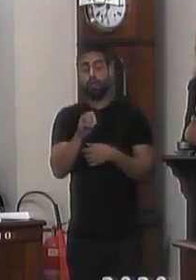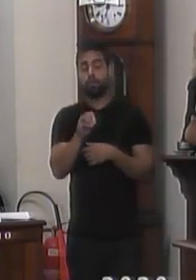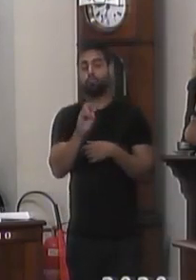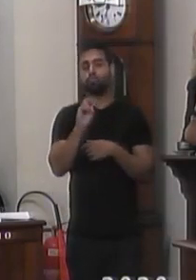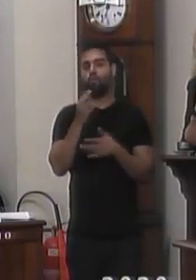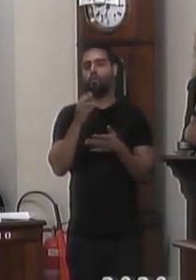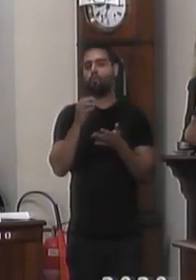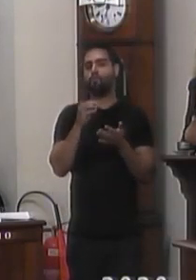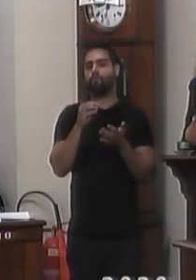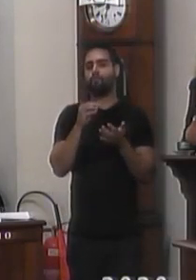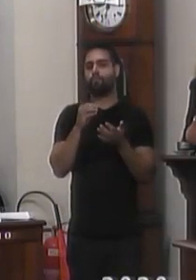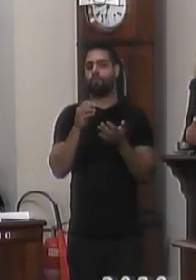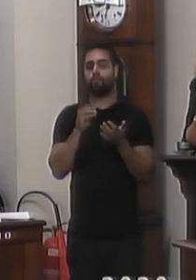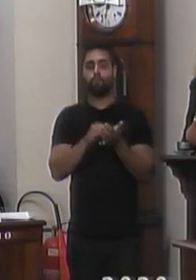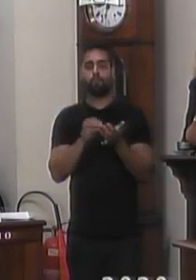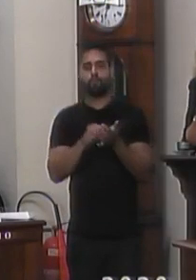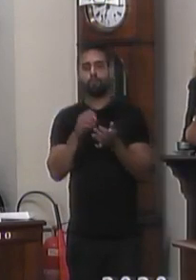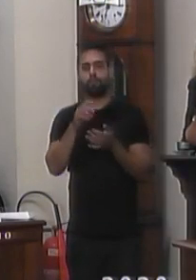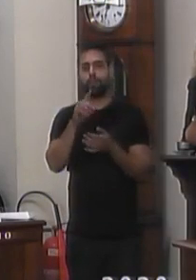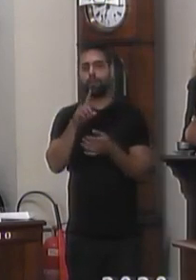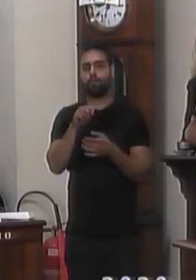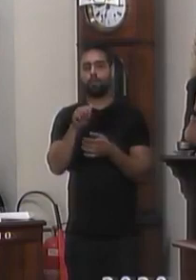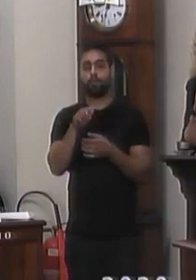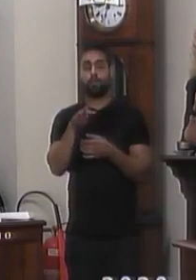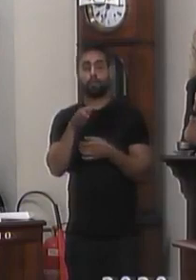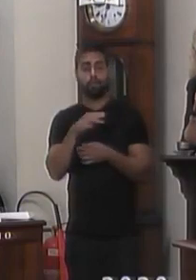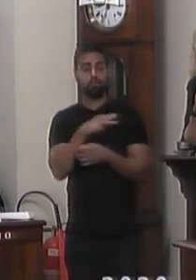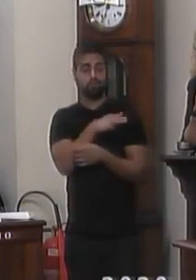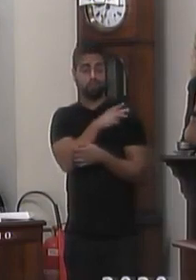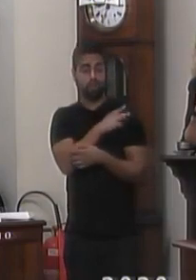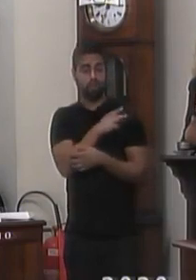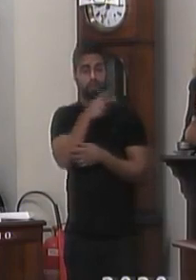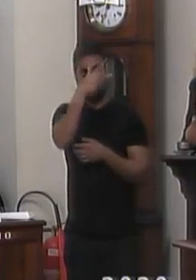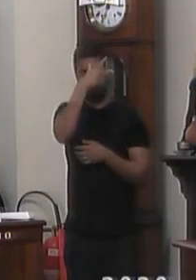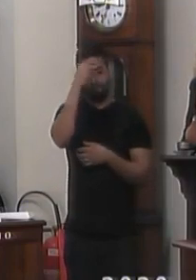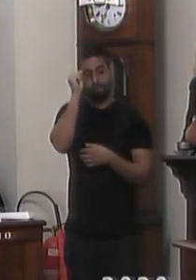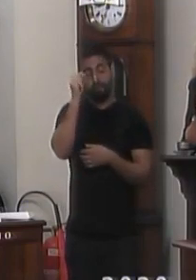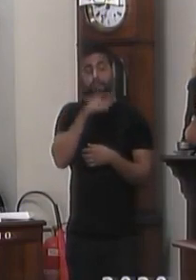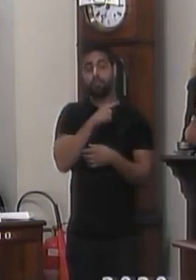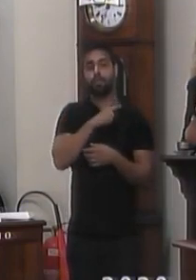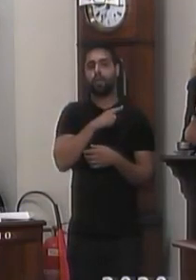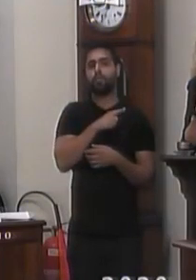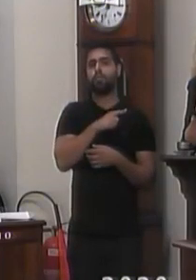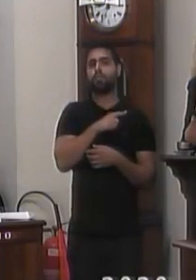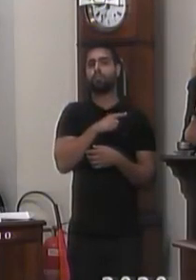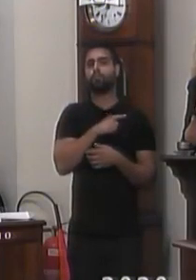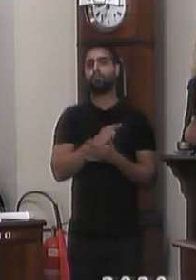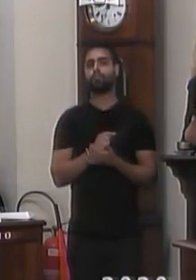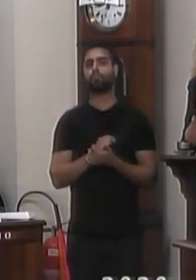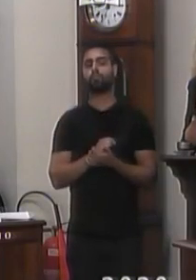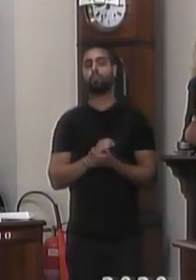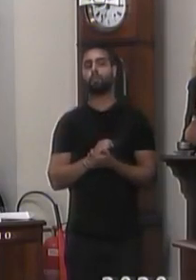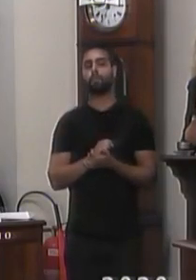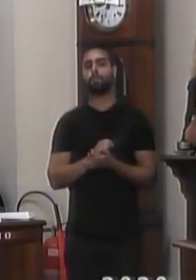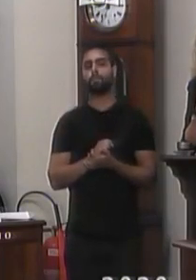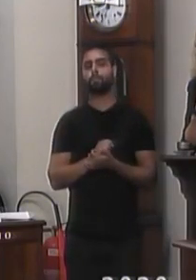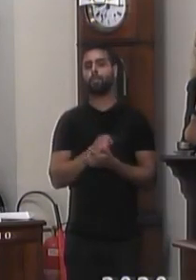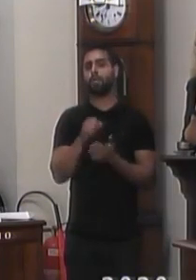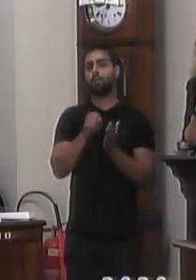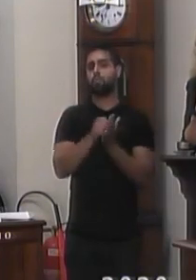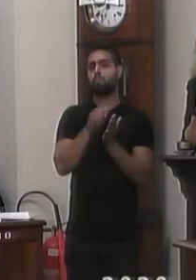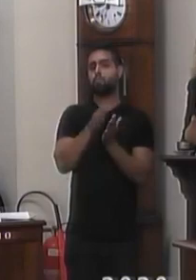gente, tanto pelo Tribunal de Contas quanto pelo Ministério Público, o prefeito sofre uma sanção aí de